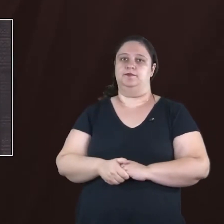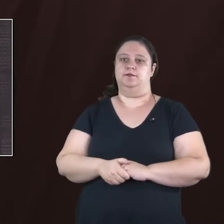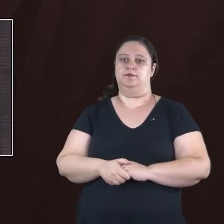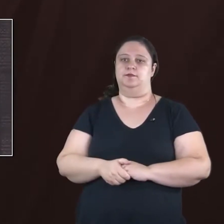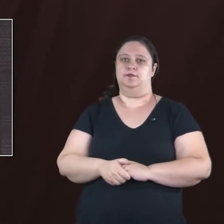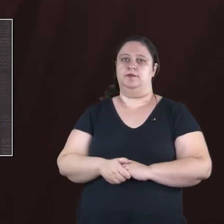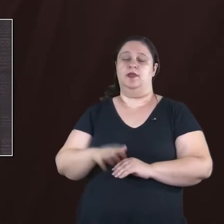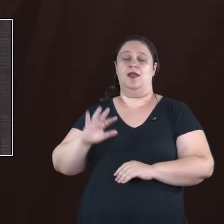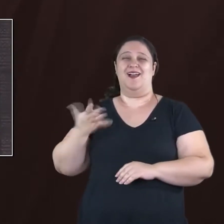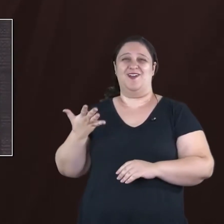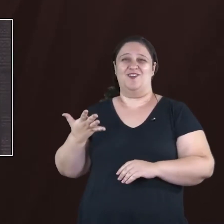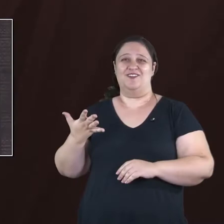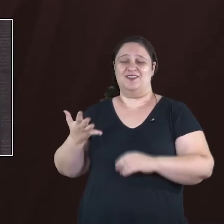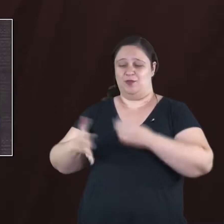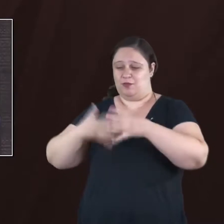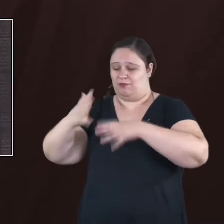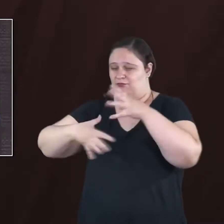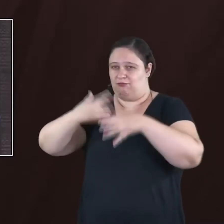tumulto